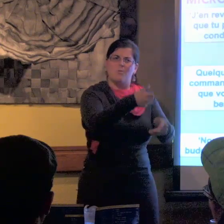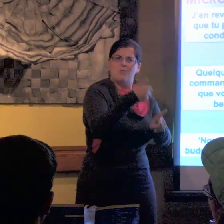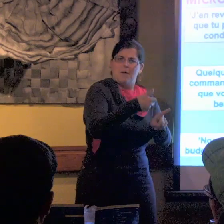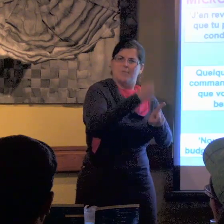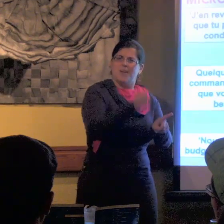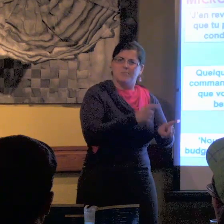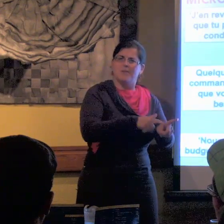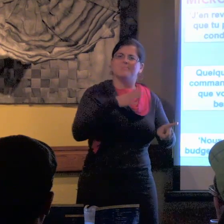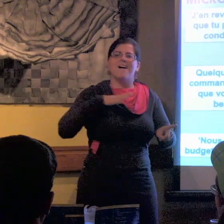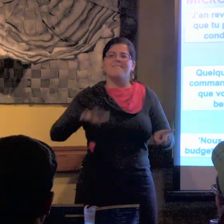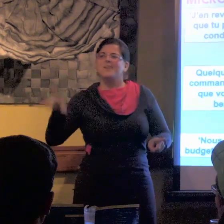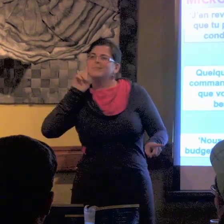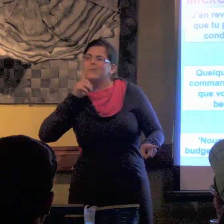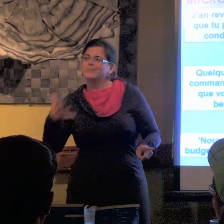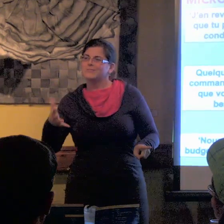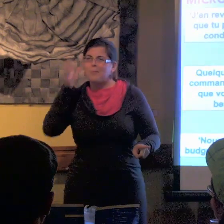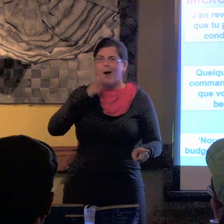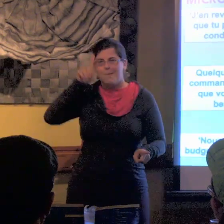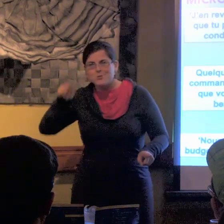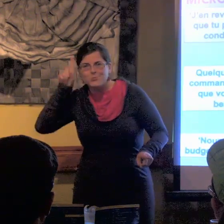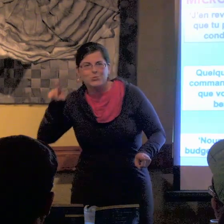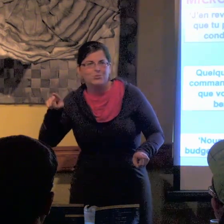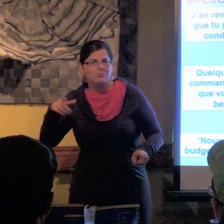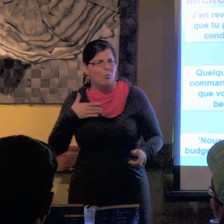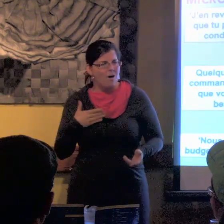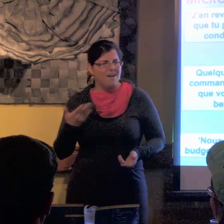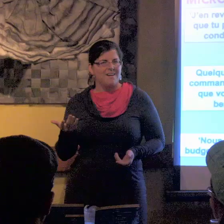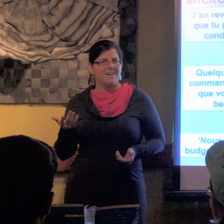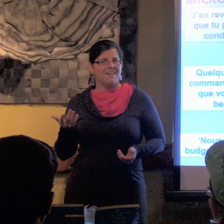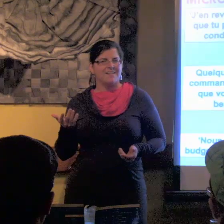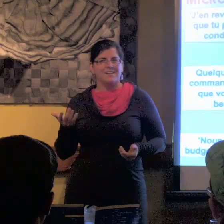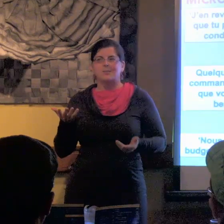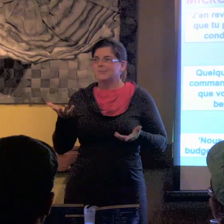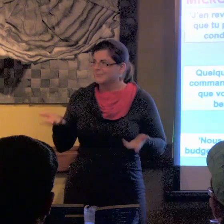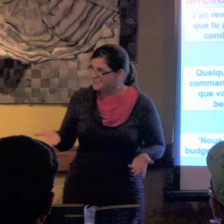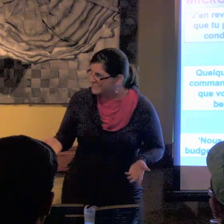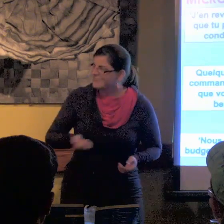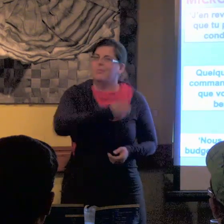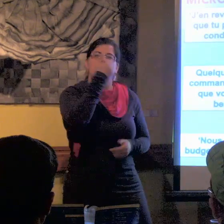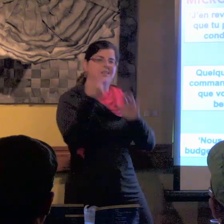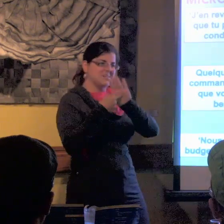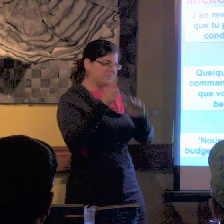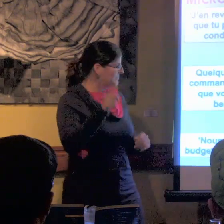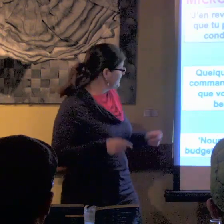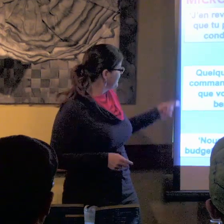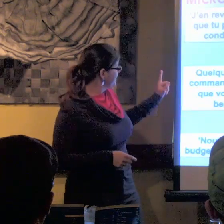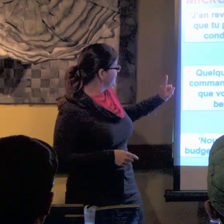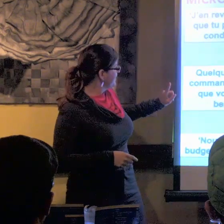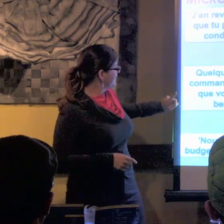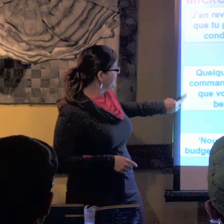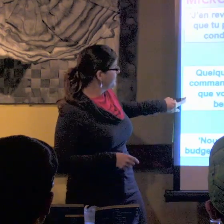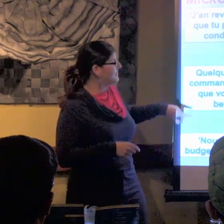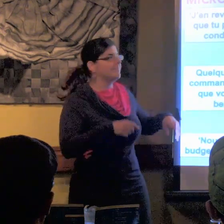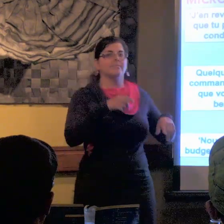Et souvent, bien, d'autres enfants qui ont le même âge vont être quelquefois plus débrouillards parce qu'ils sont moins pris en charge que les